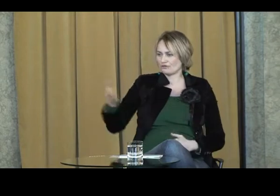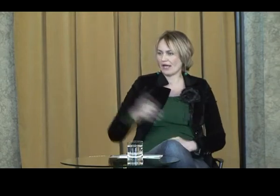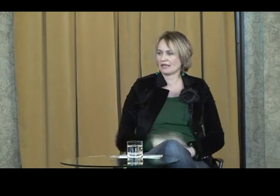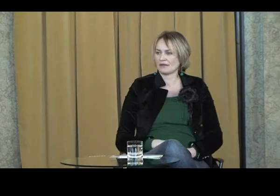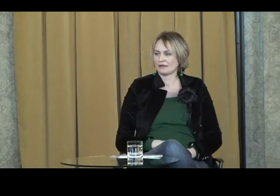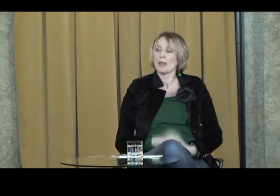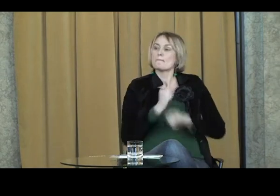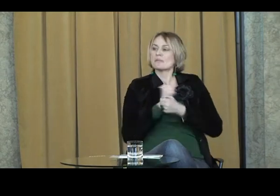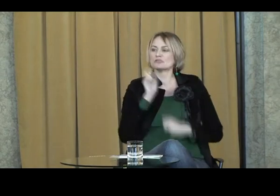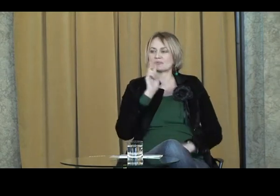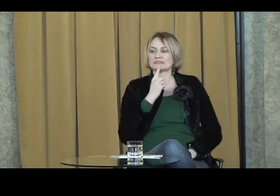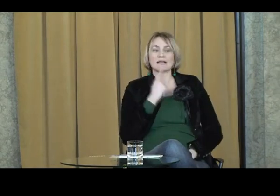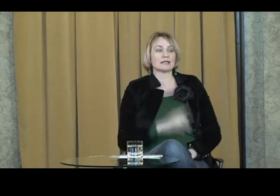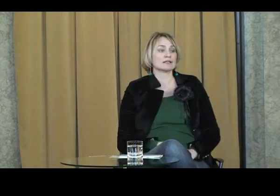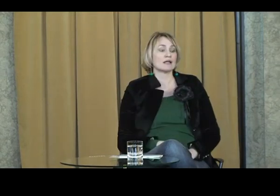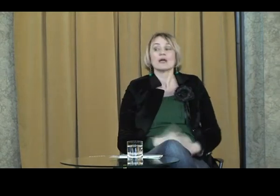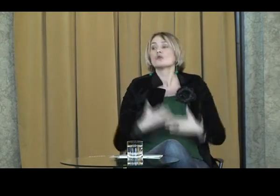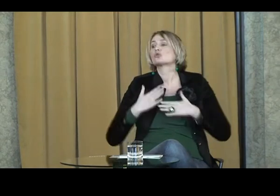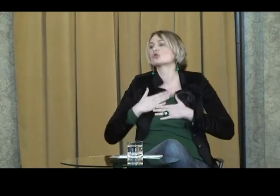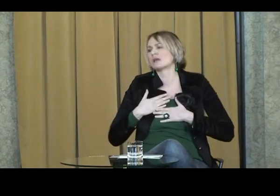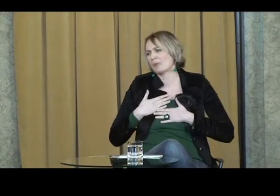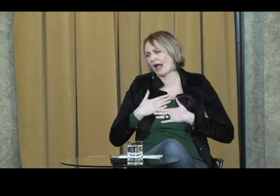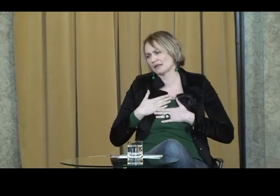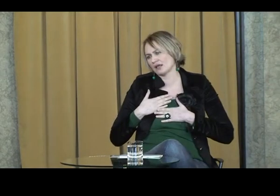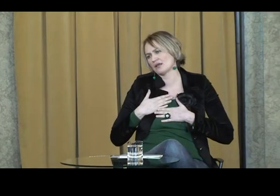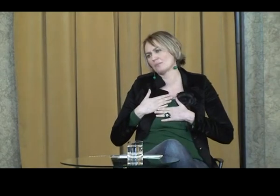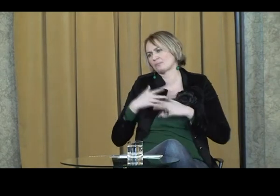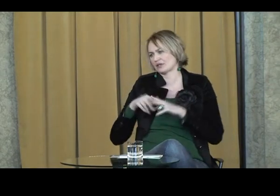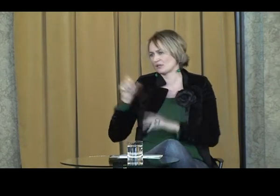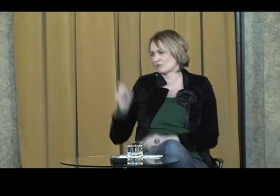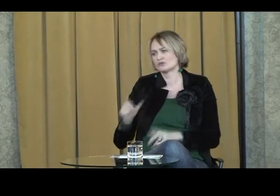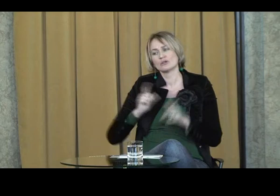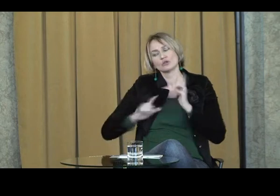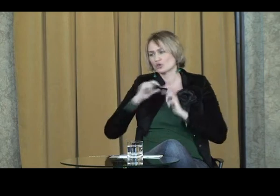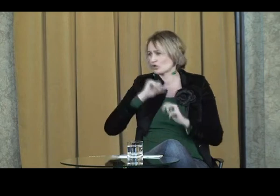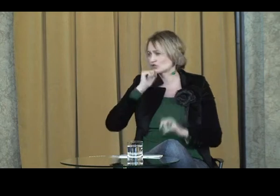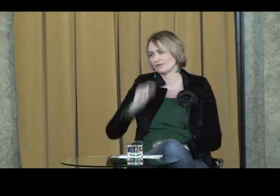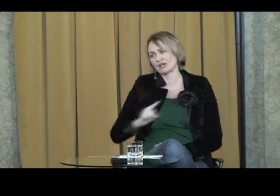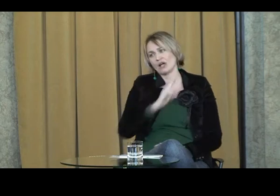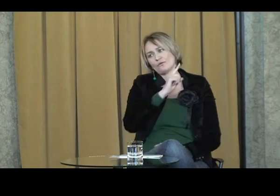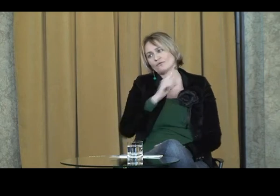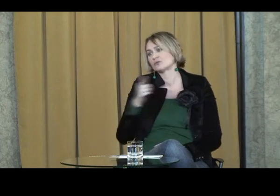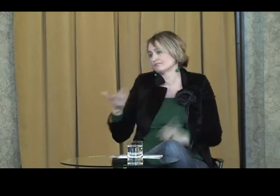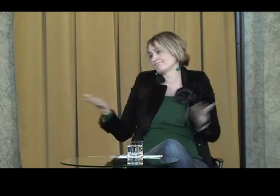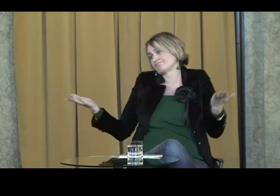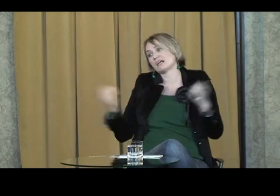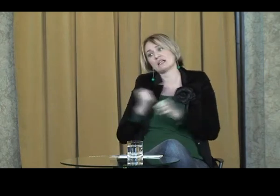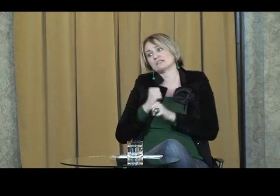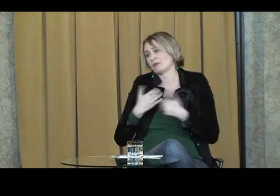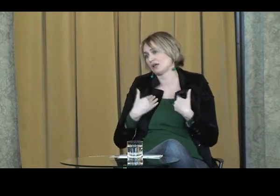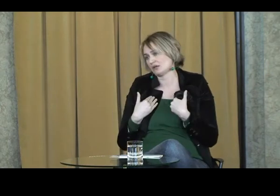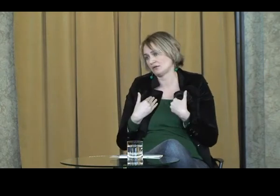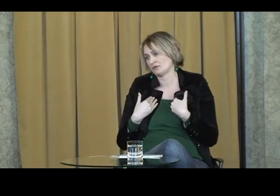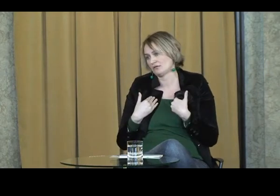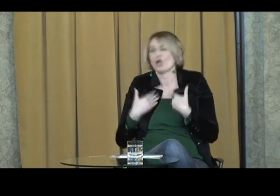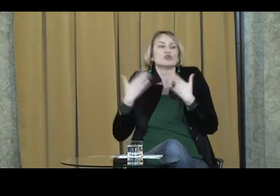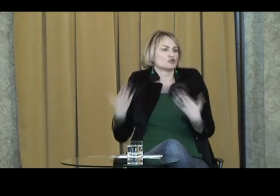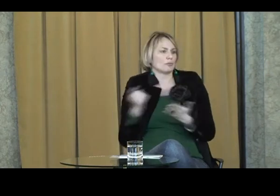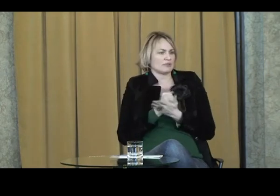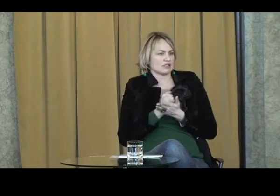Treppen. Ein Rollstuhlfahrer. Auf der medizinischen Perspektive sagt man, tut mir leid, behinderter Mensch, Sie kommen nicht hinauf, wir können nichts machen für Sie.